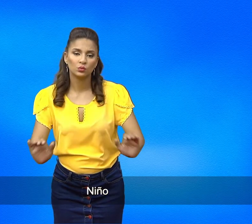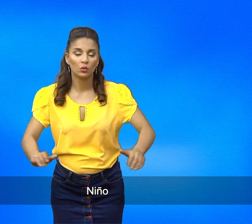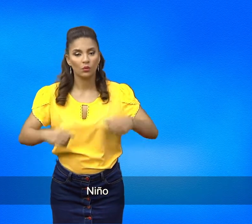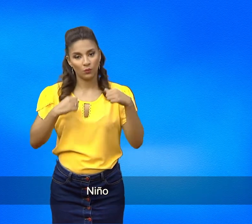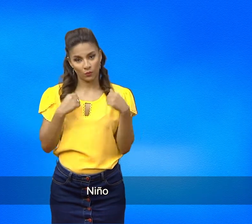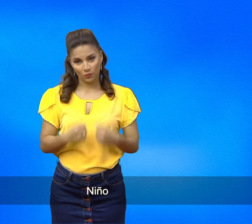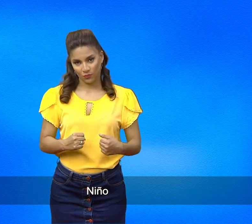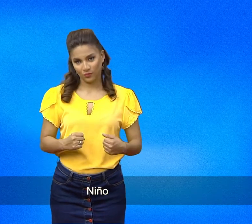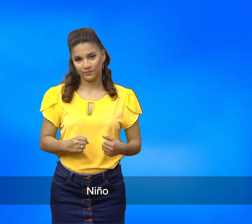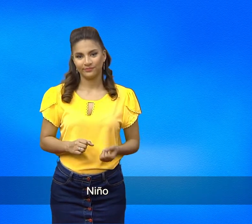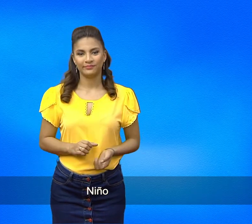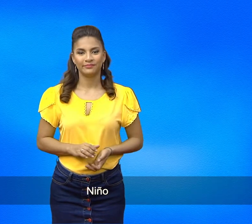niño